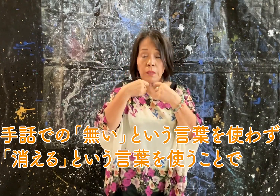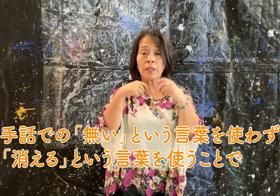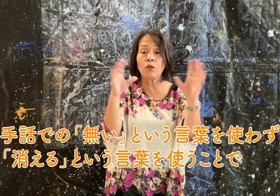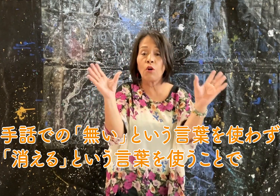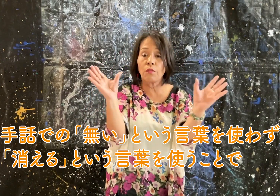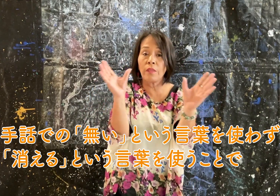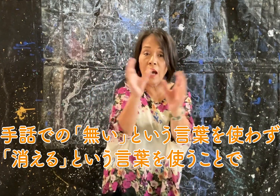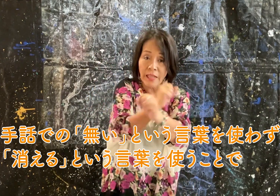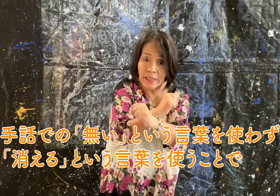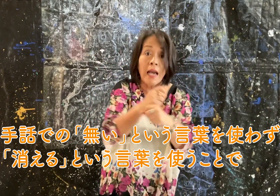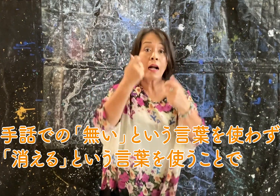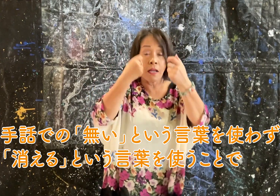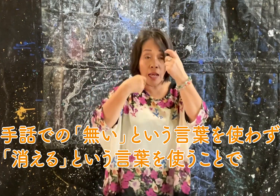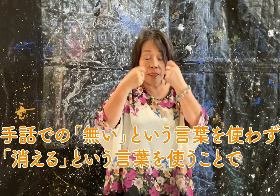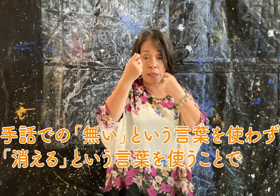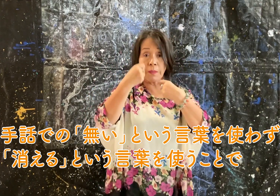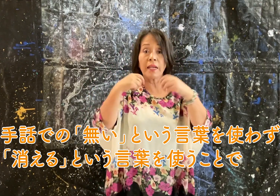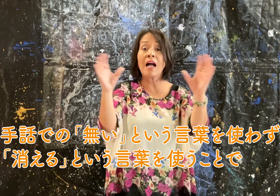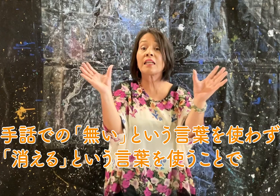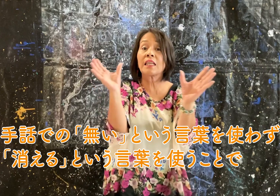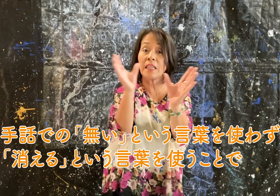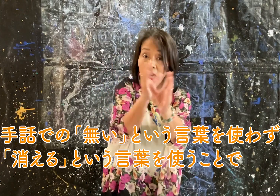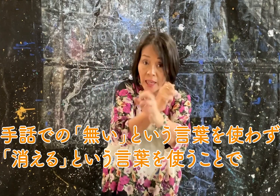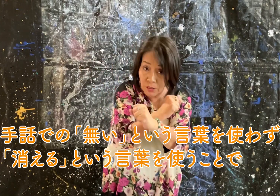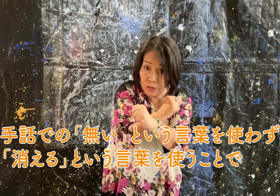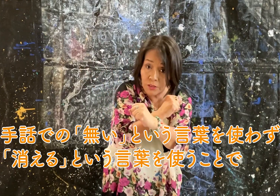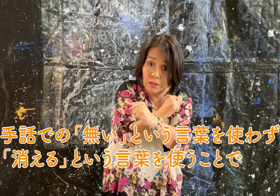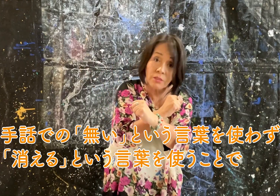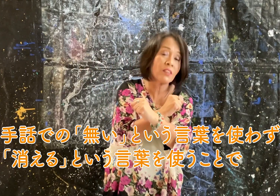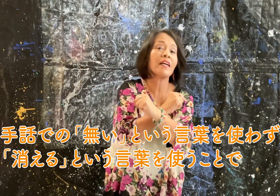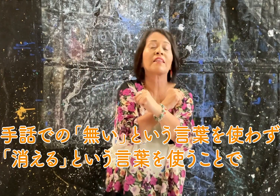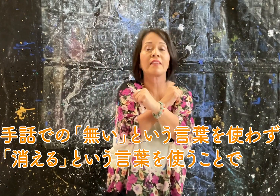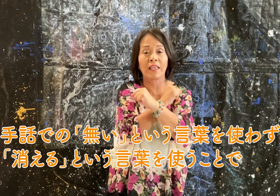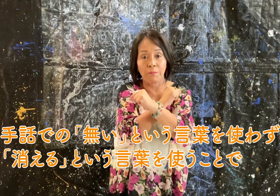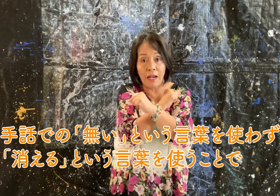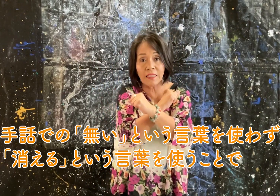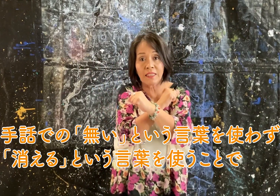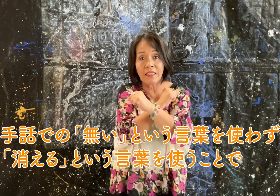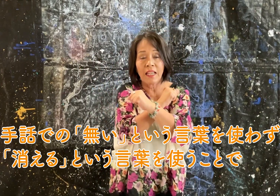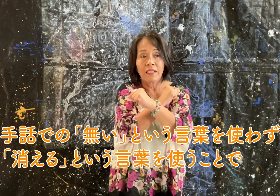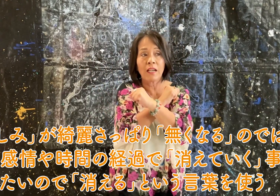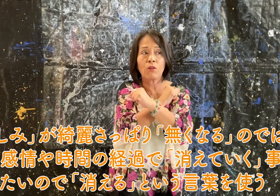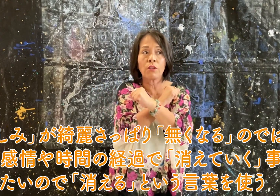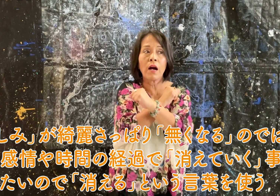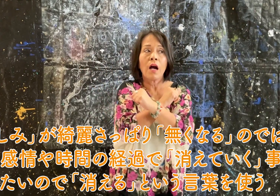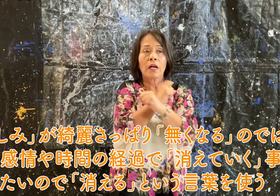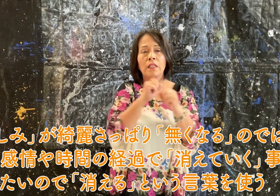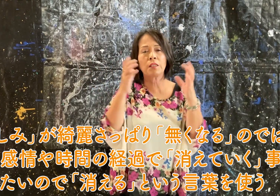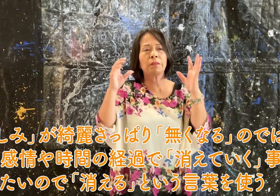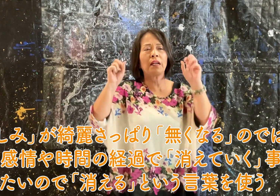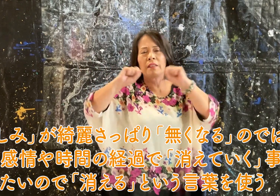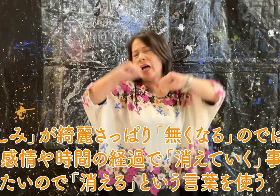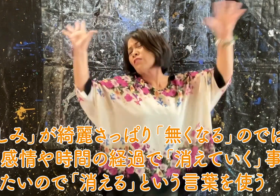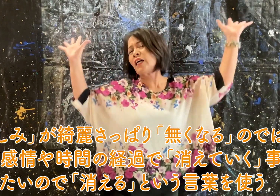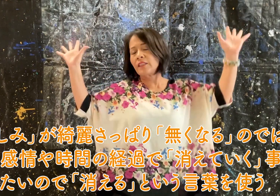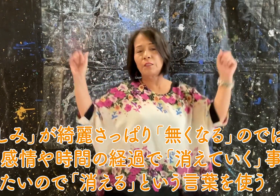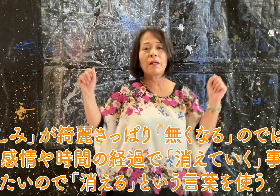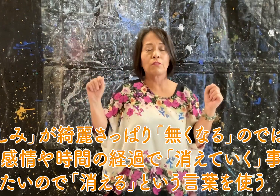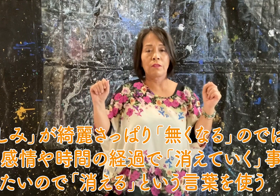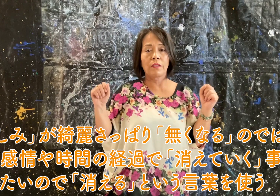悲しみのない悲しみが消えるという風になっていますこれは悲しみがなくなってしまうのでは